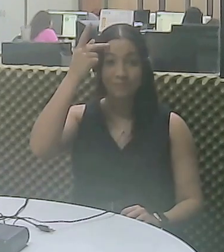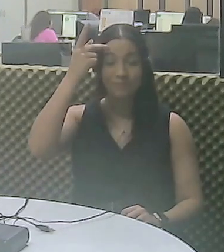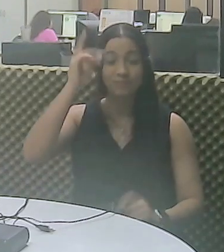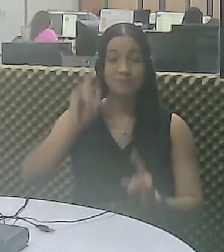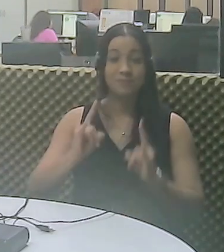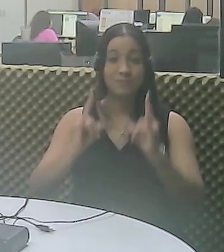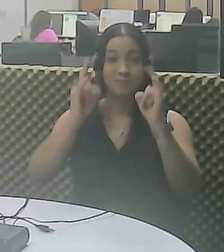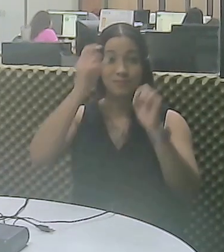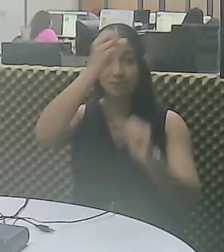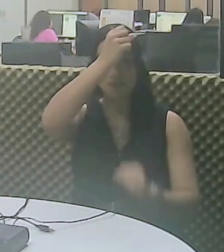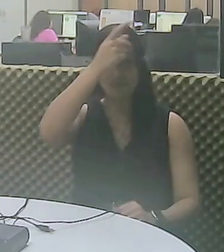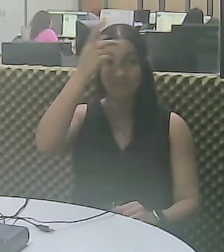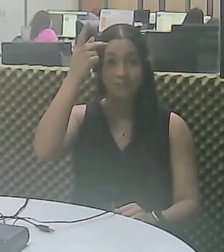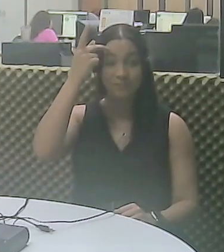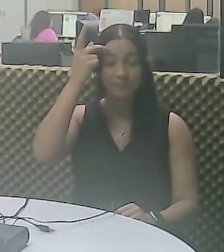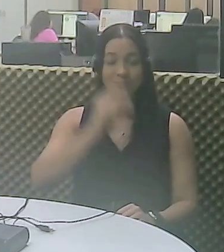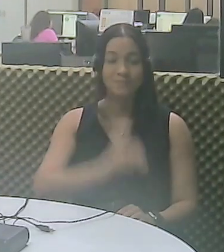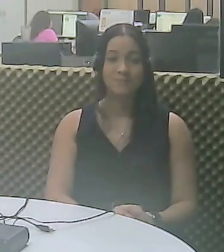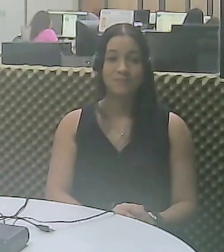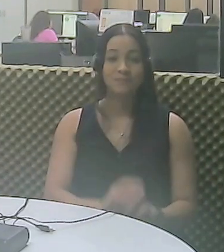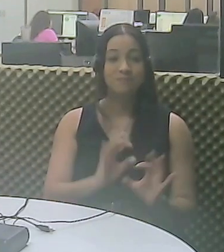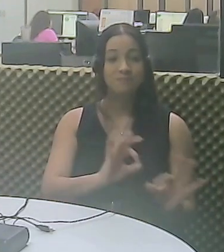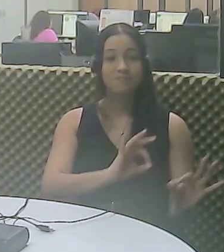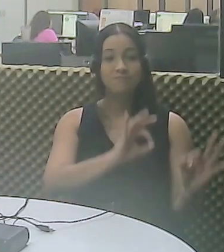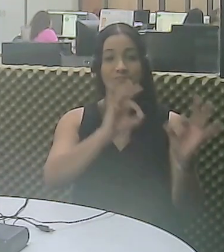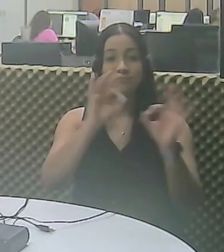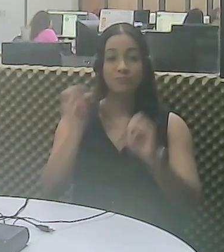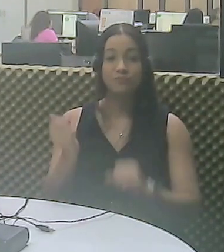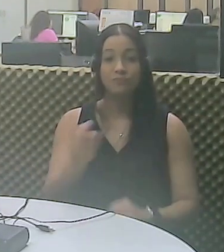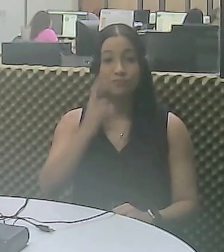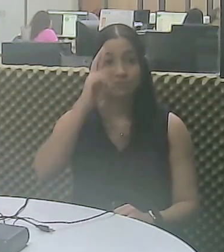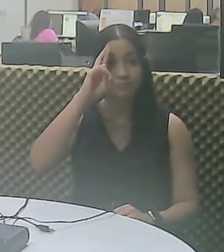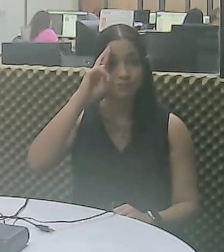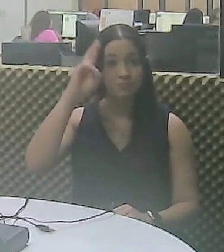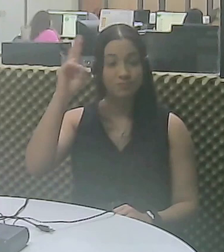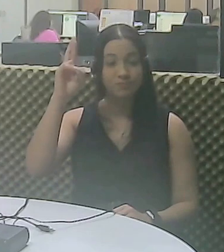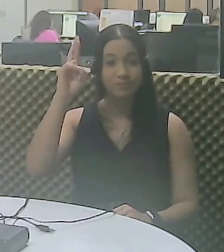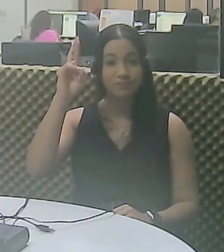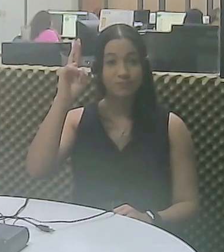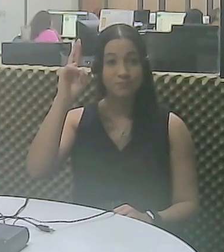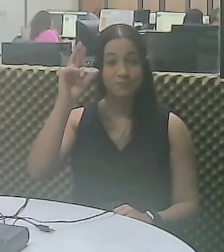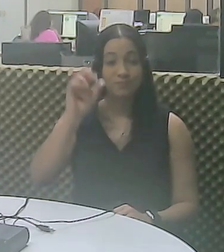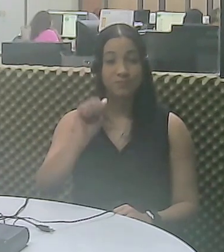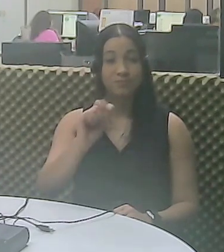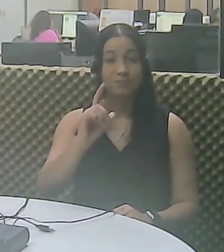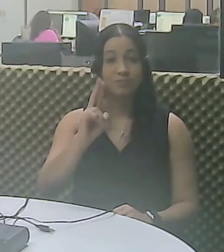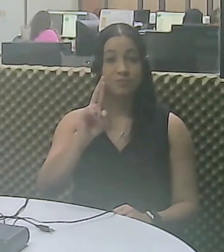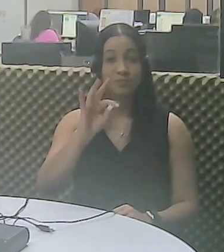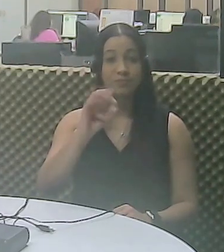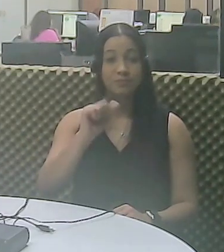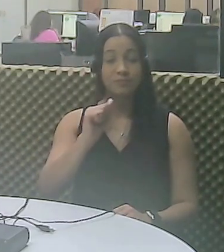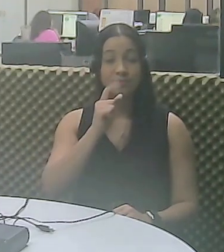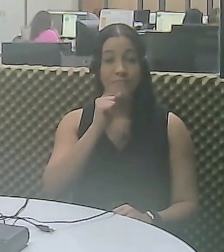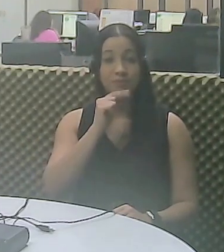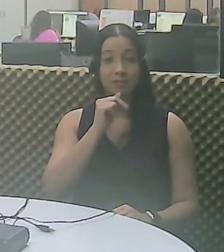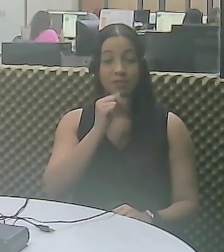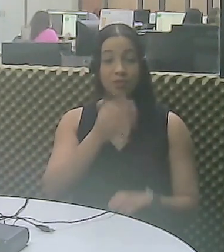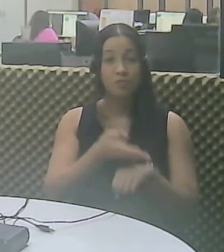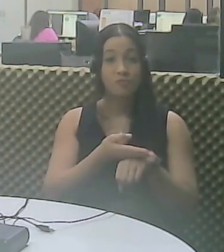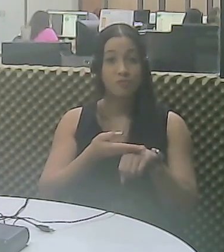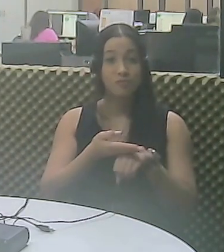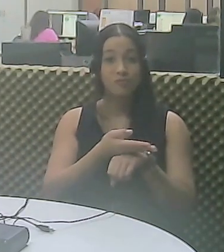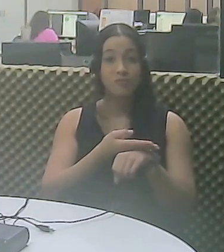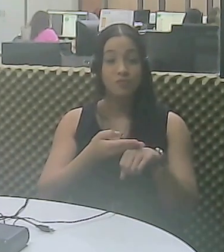Centro Administrativo Municipal, e acompanhado por diversas autoridades. A adutora de água tratada será instalada entre o Centro